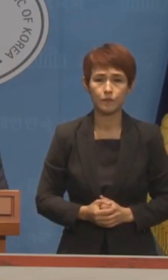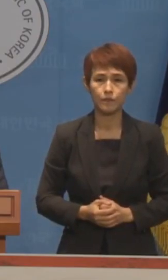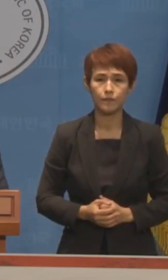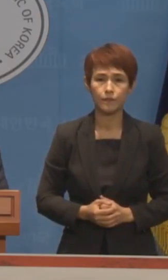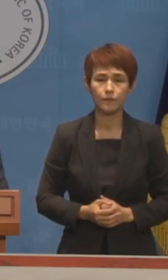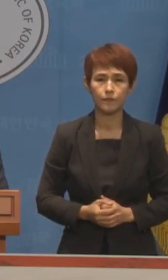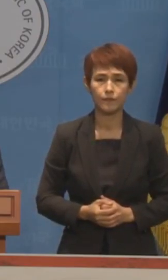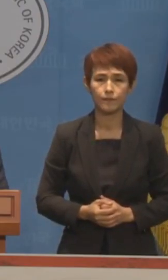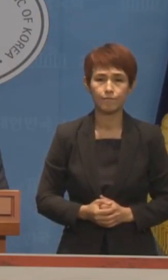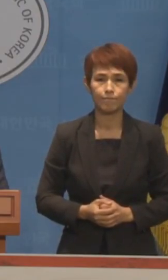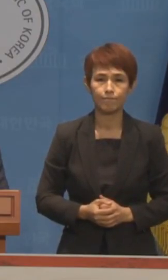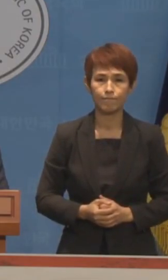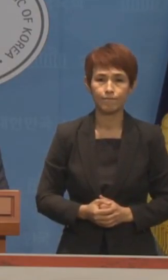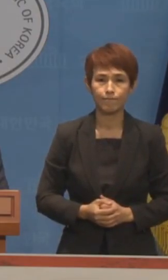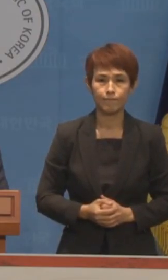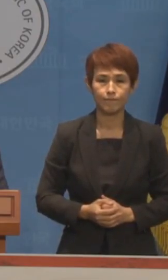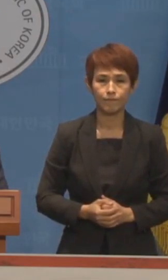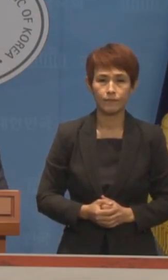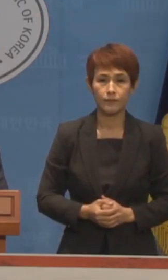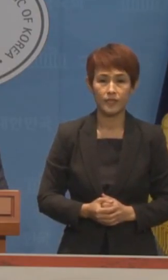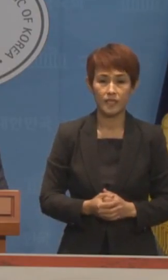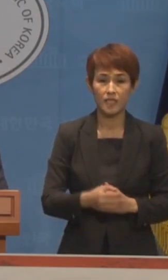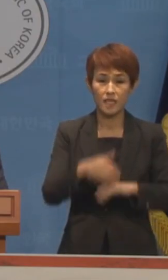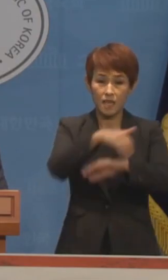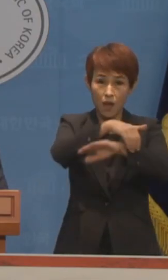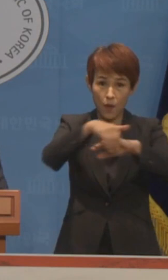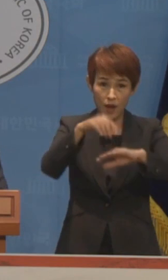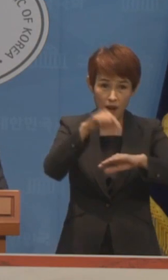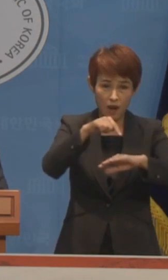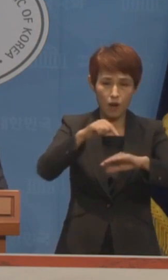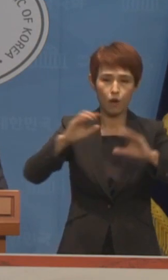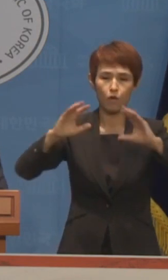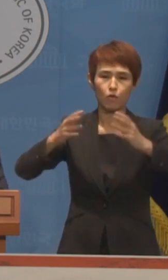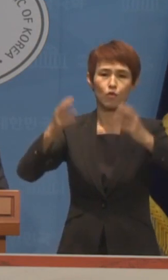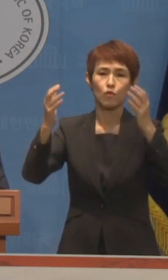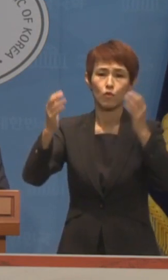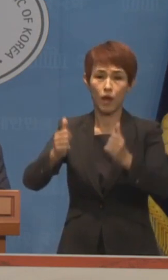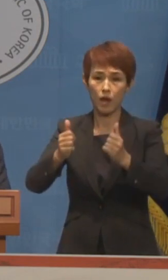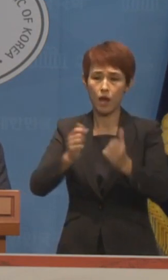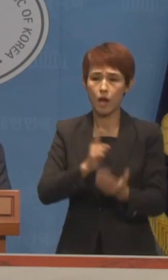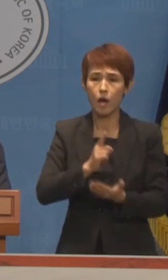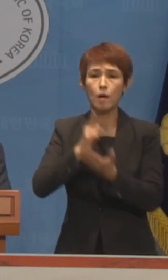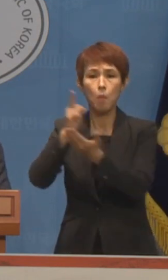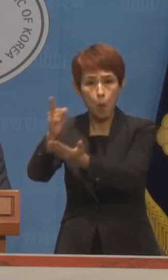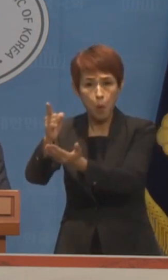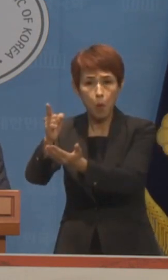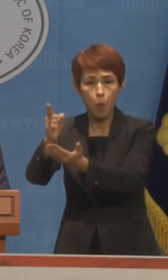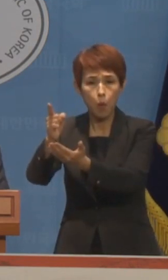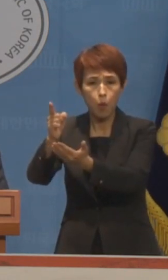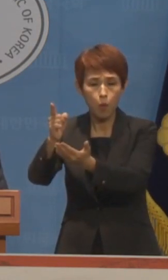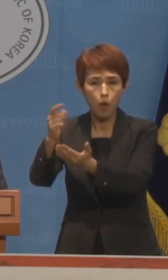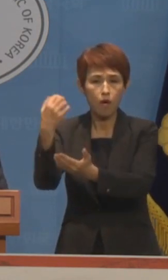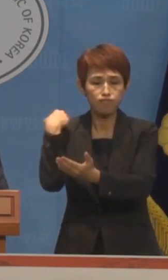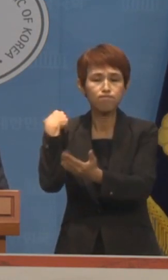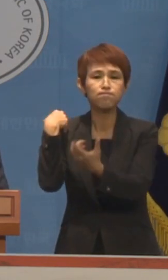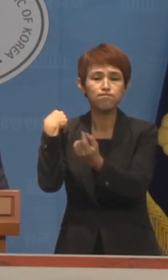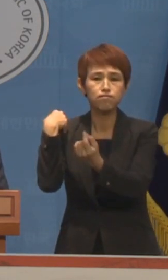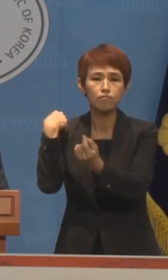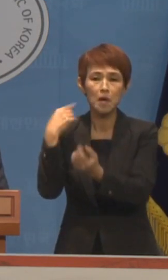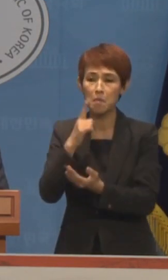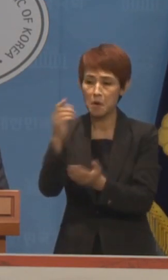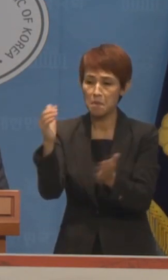그런데 이 기본계획은 국회에 보고할 의무만 있고 보고가